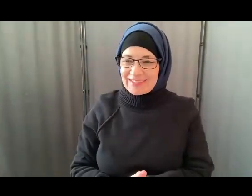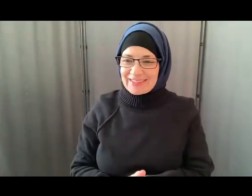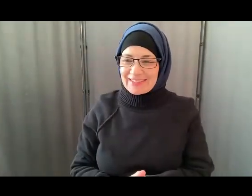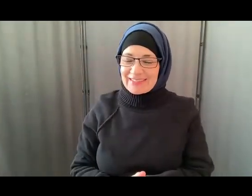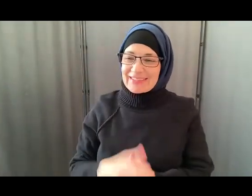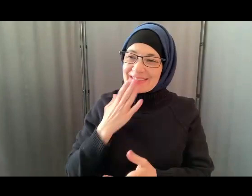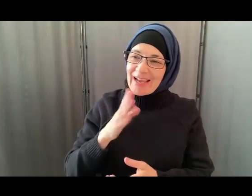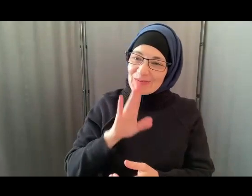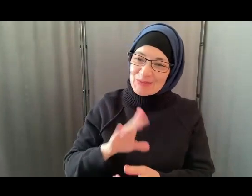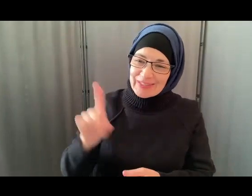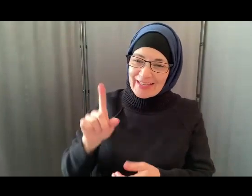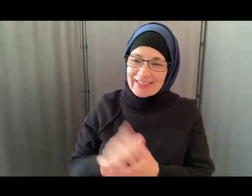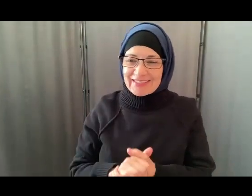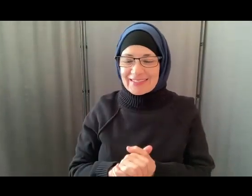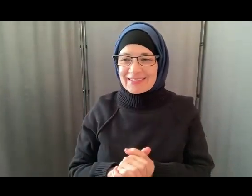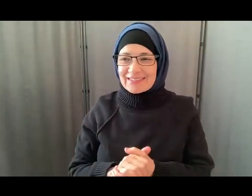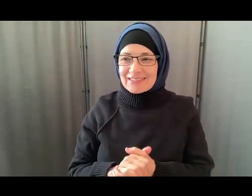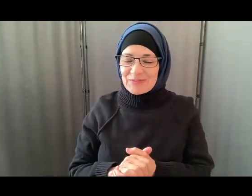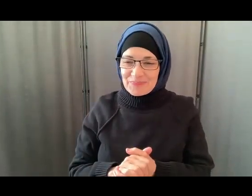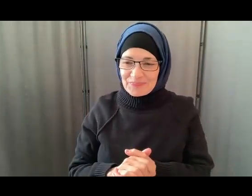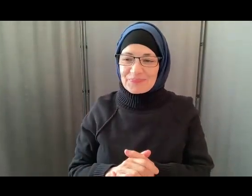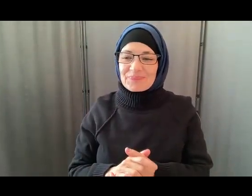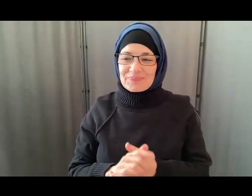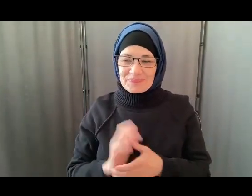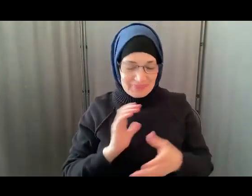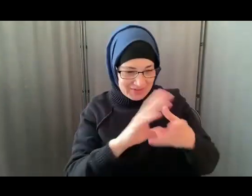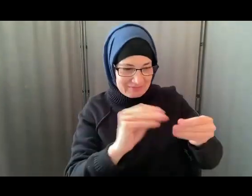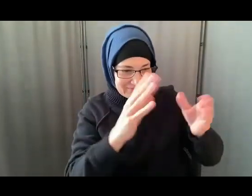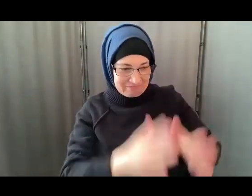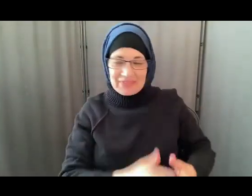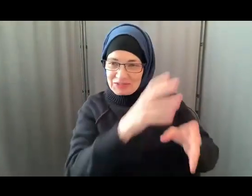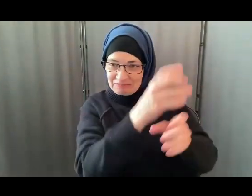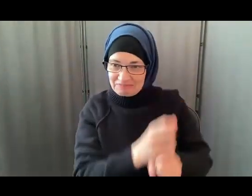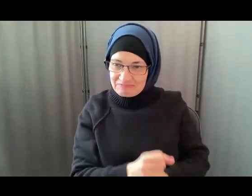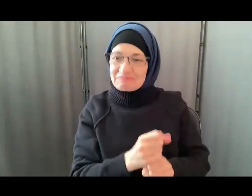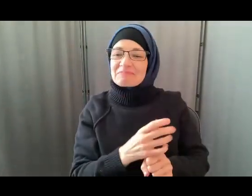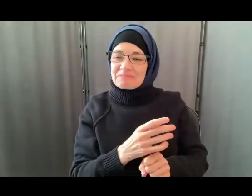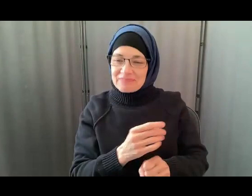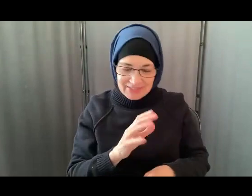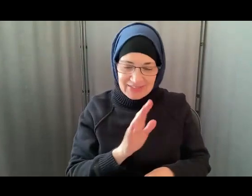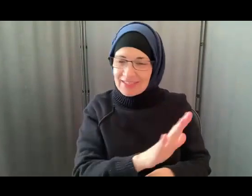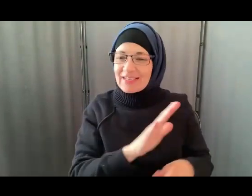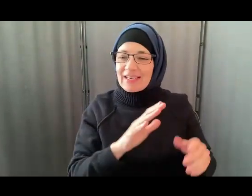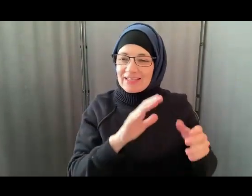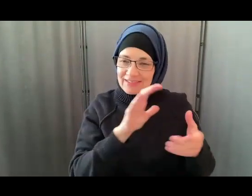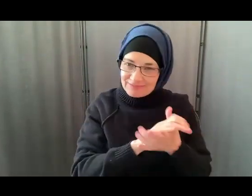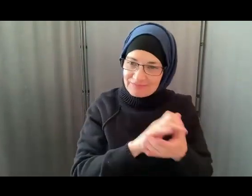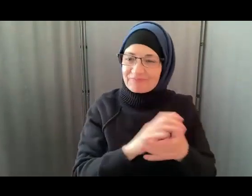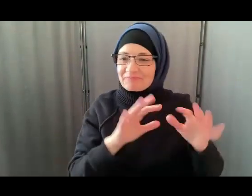الحمد لله والصلاة والسلام على رسول الله وعلى آله وصحبه ومن والاه،